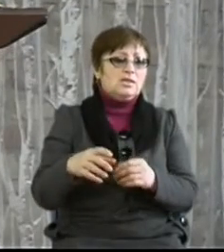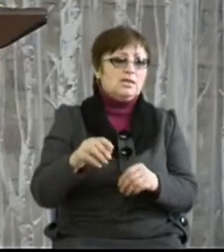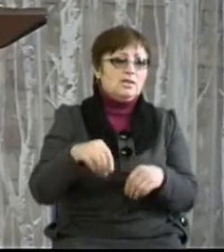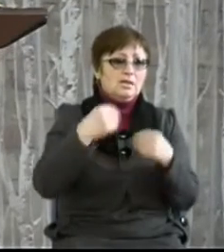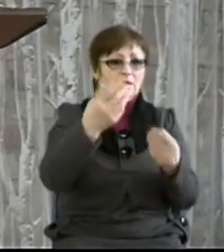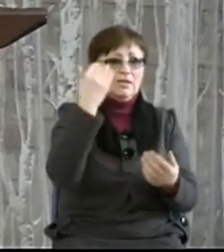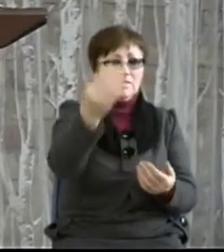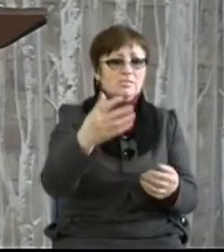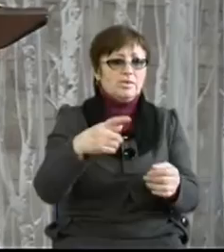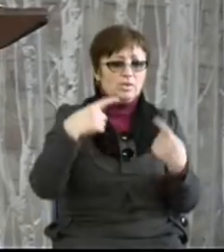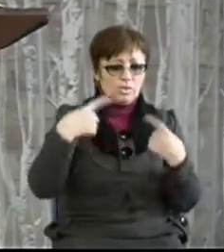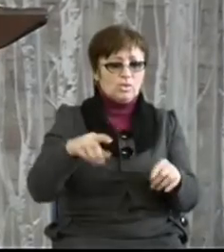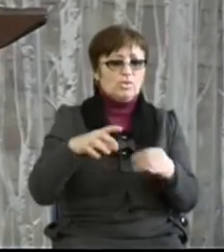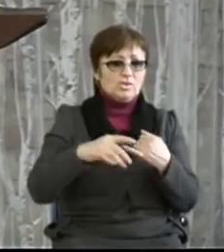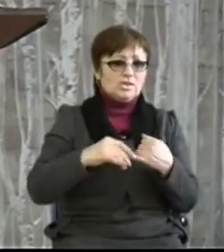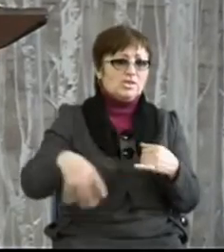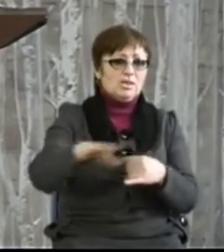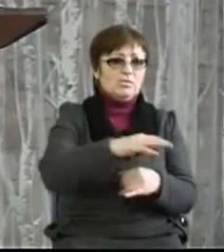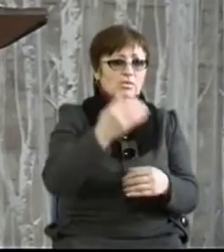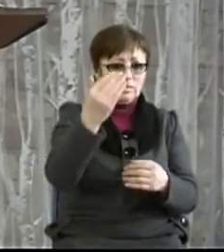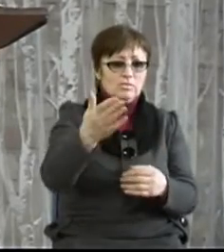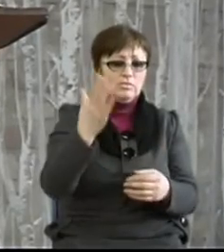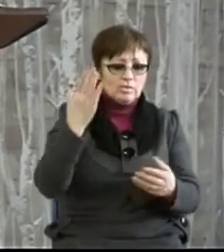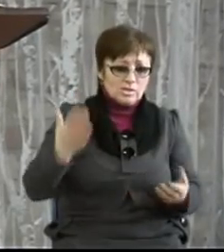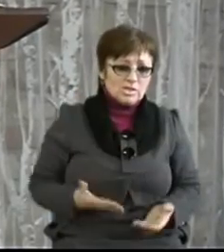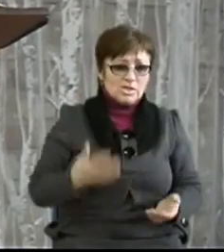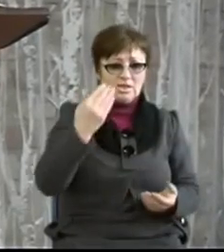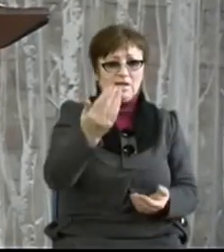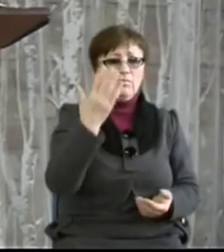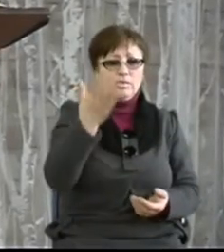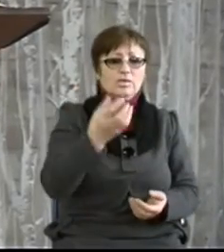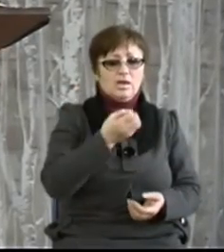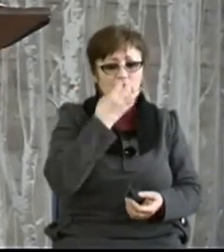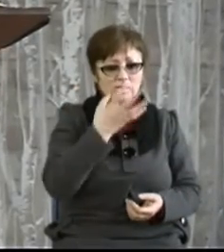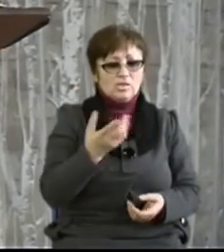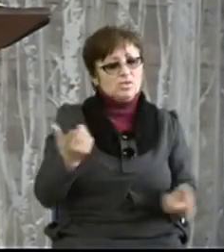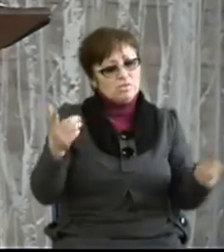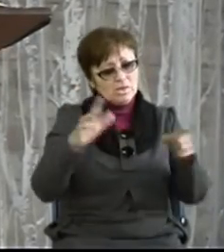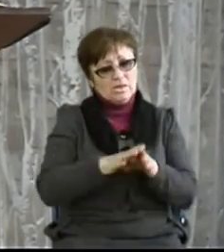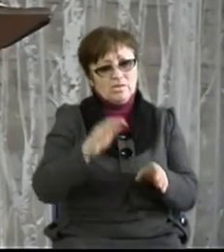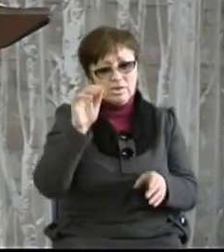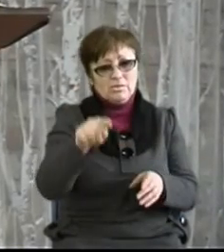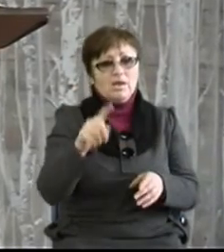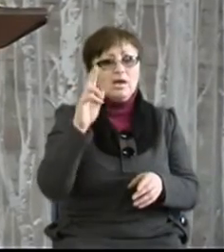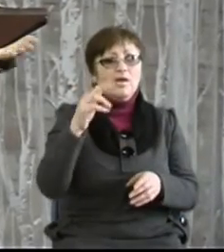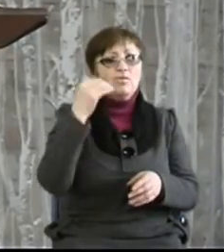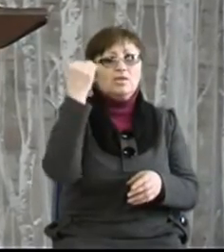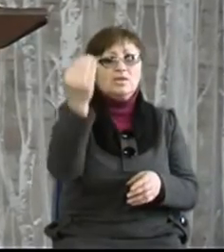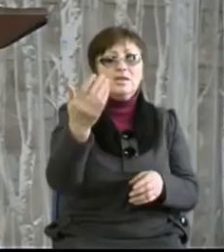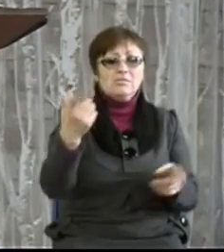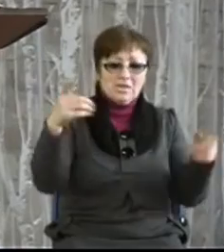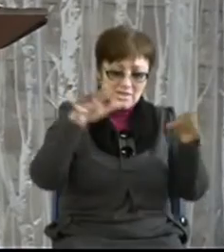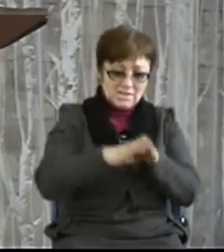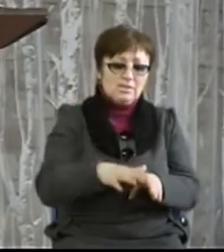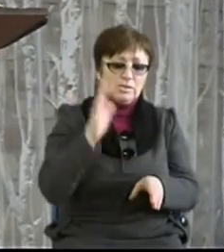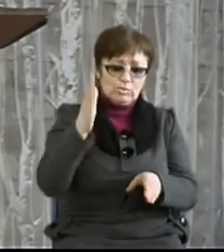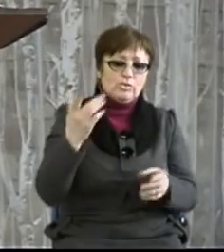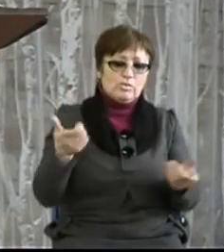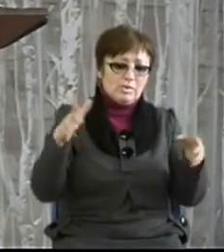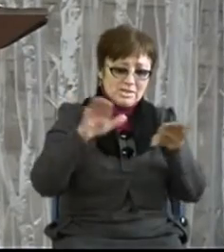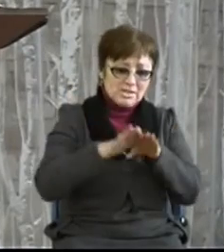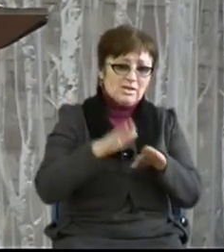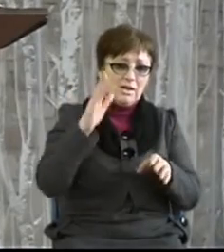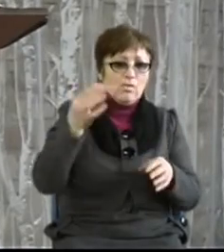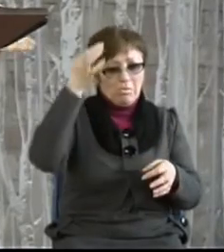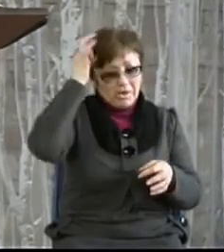ней будешь, значит, жить, и тебе будет там хорошо, и благословлю тебя. И кого ты благословишь, то те будут благословенны,